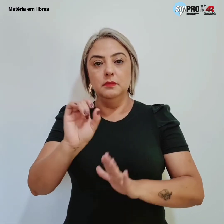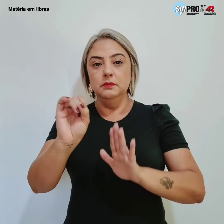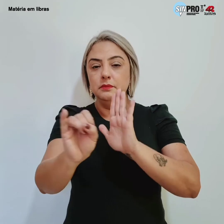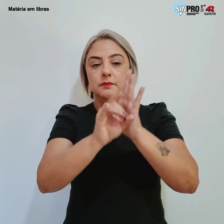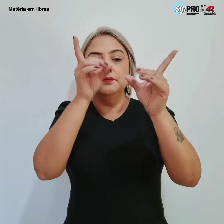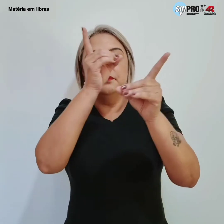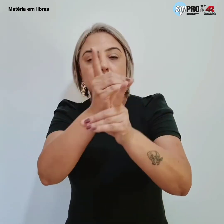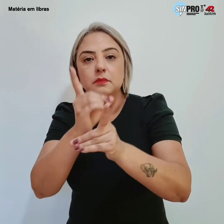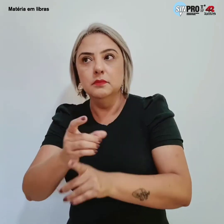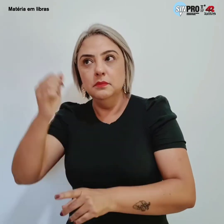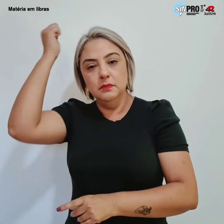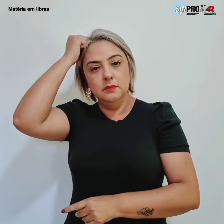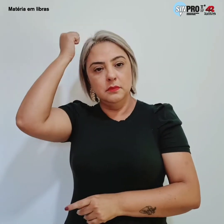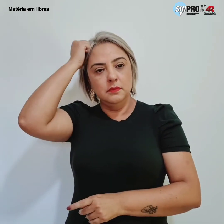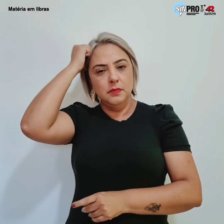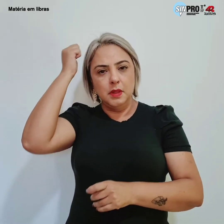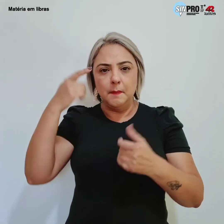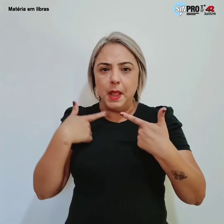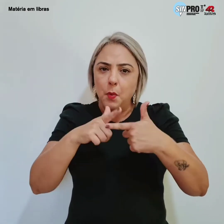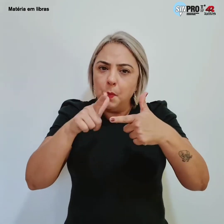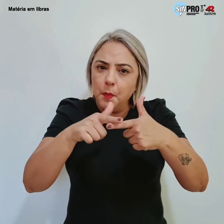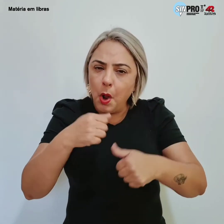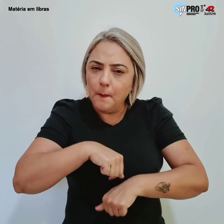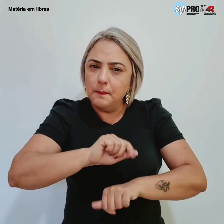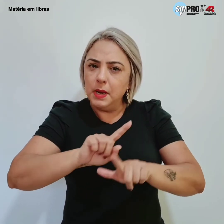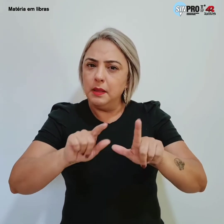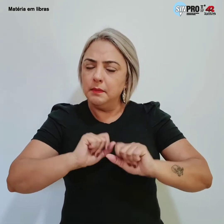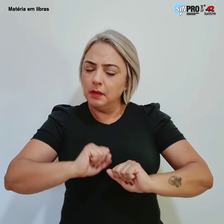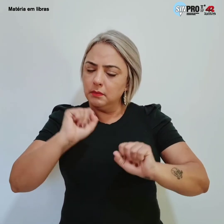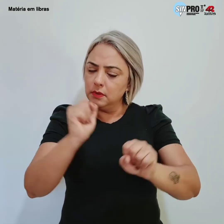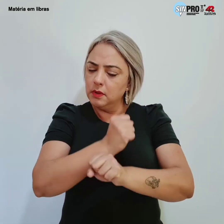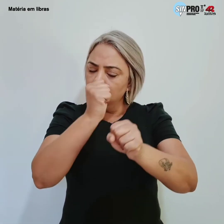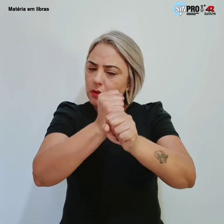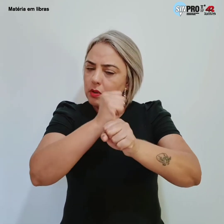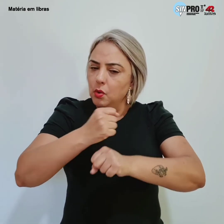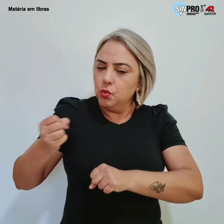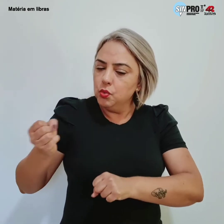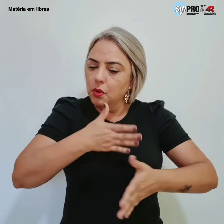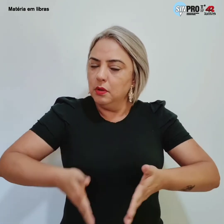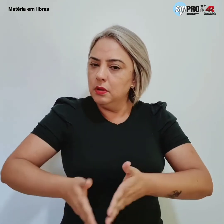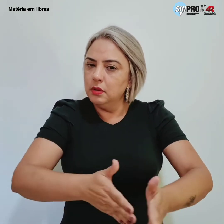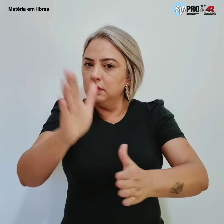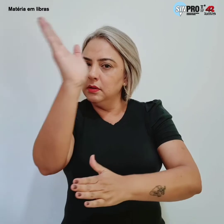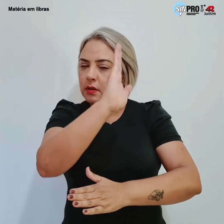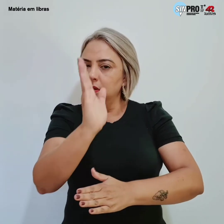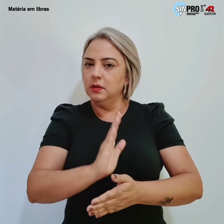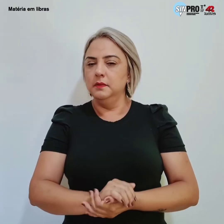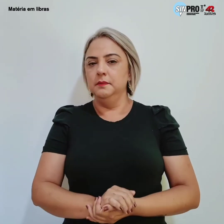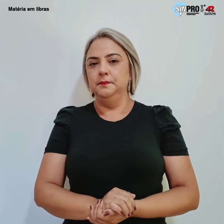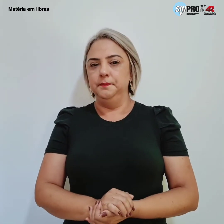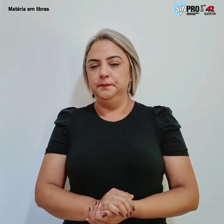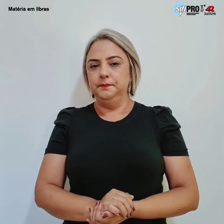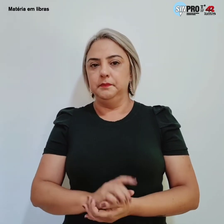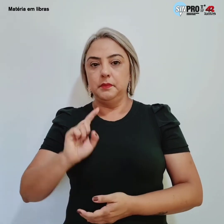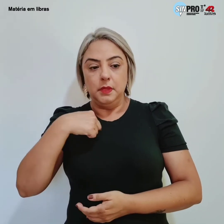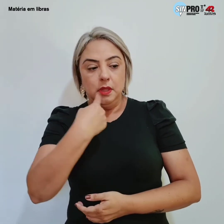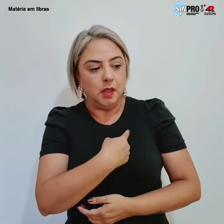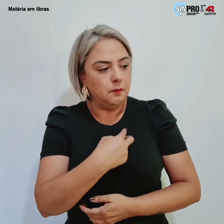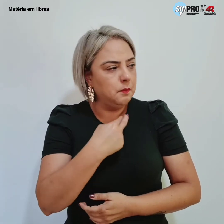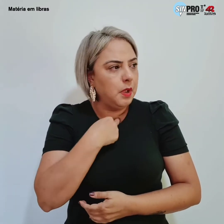com a identificação do culpado pelo caos é possível construir um novo caminho para o Brasil. A gente